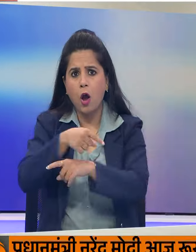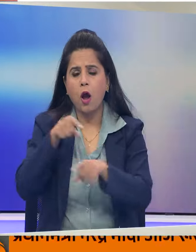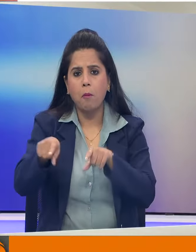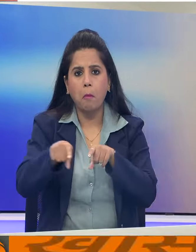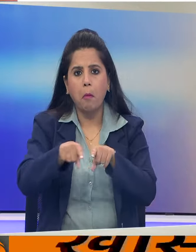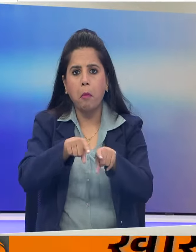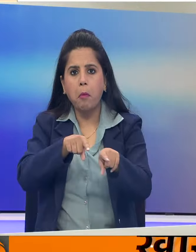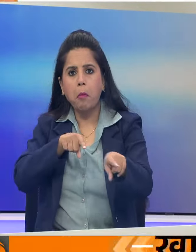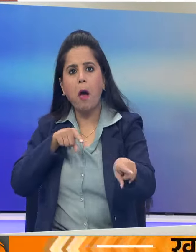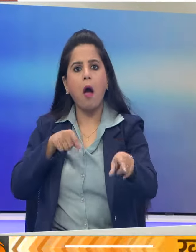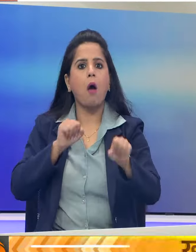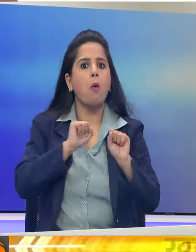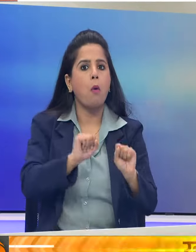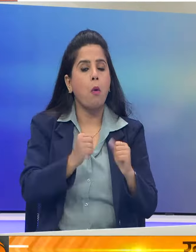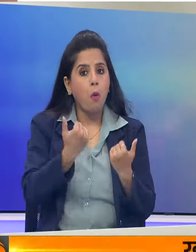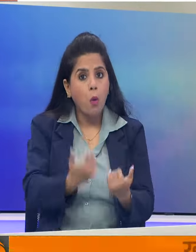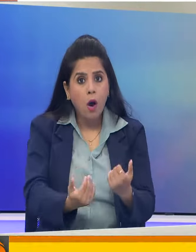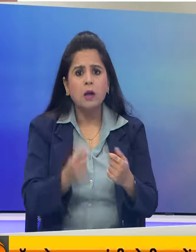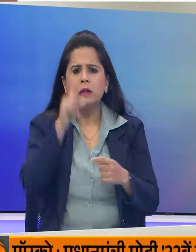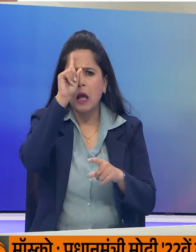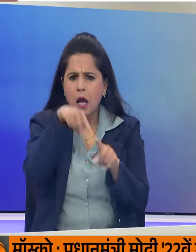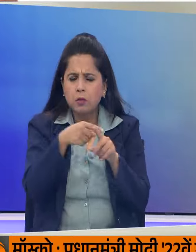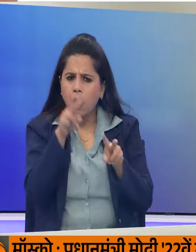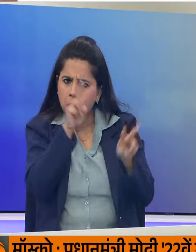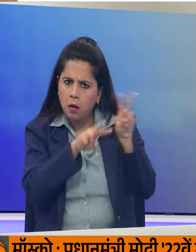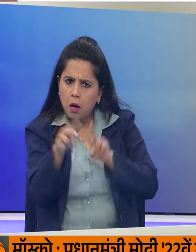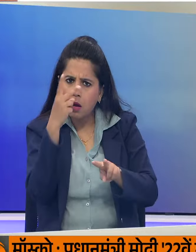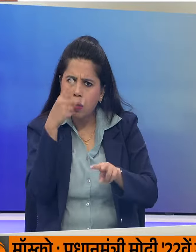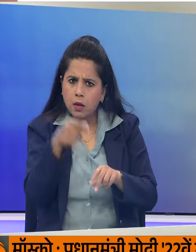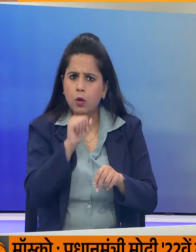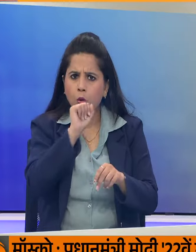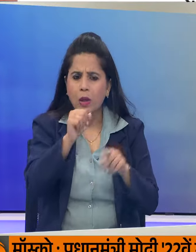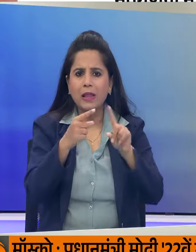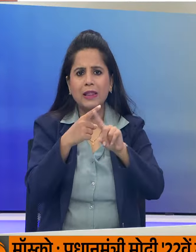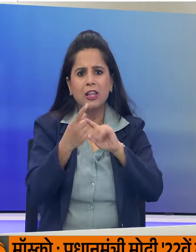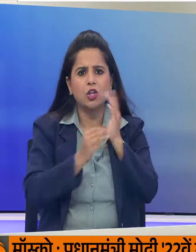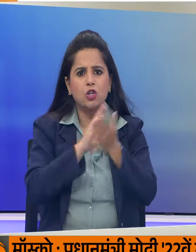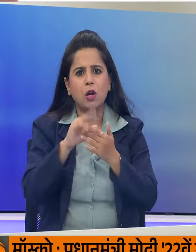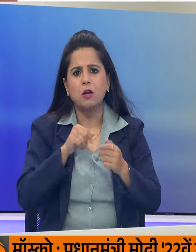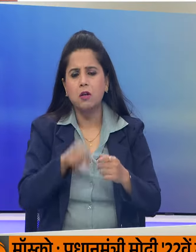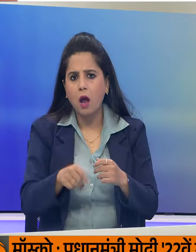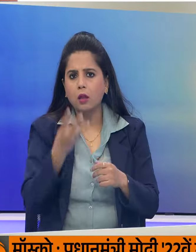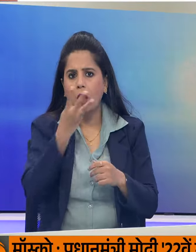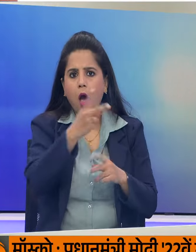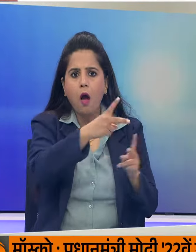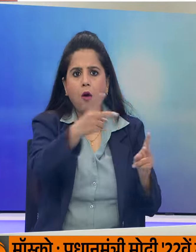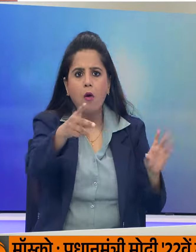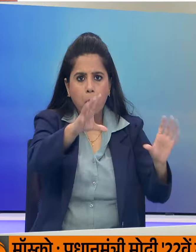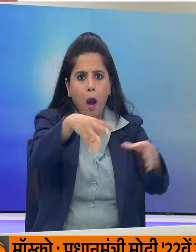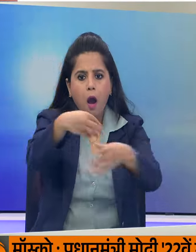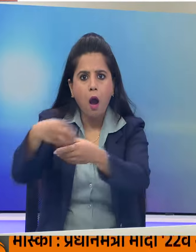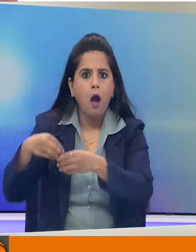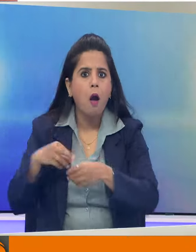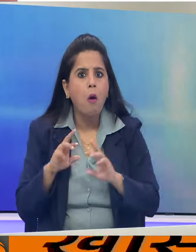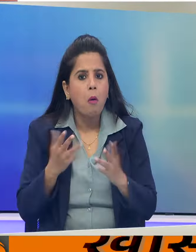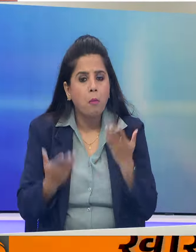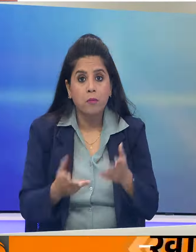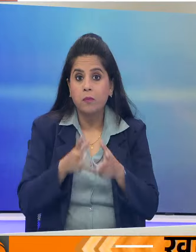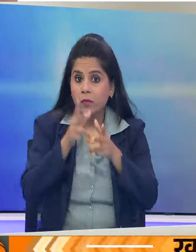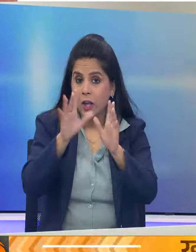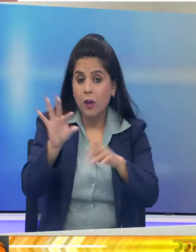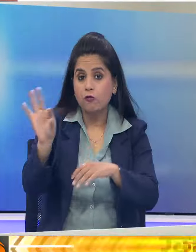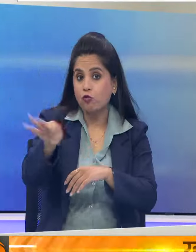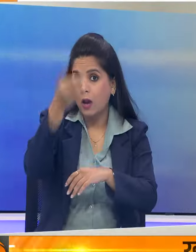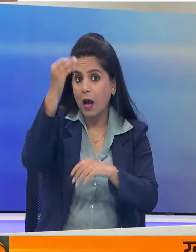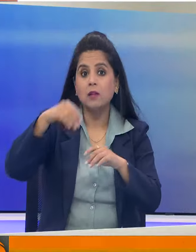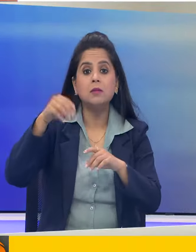हुआ दिखाई दे रहा है। विशेषज्ञों के मुताबिक देश में त्रिशंकु सरकार बनती हुई दिख रही है। आपको बता दें कि फ्रांस की